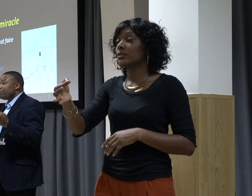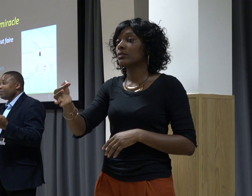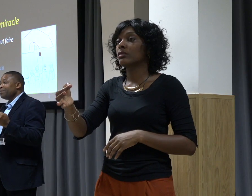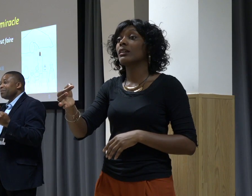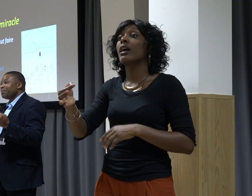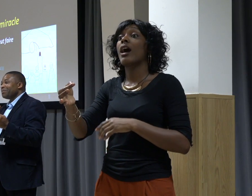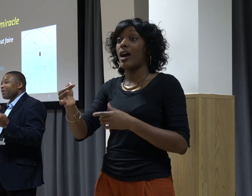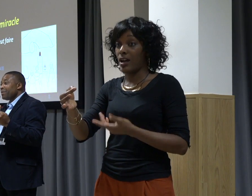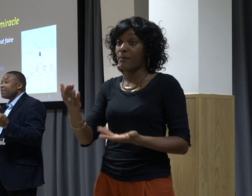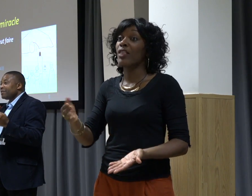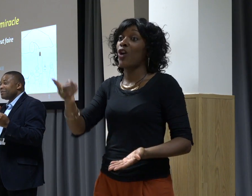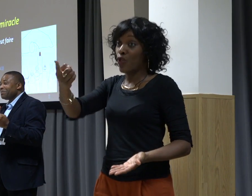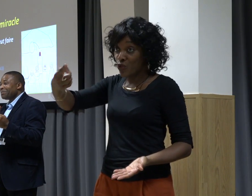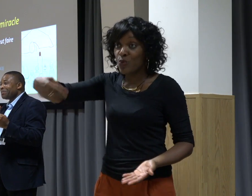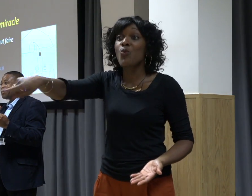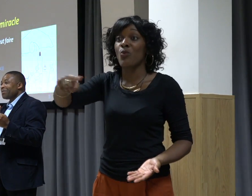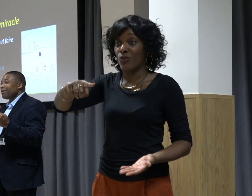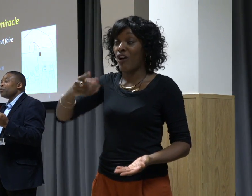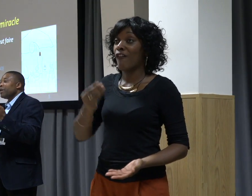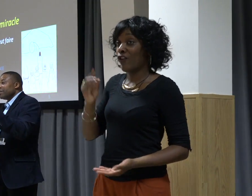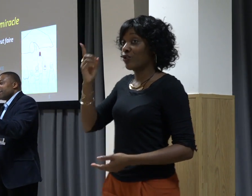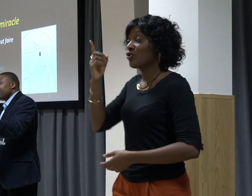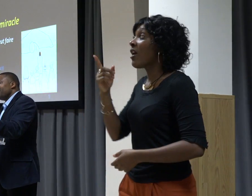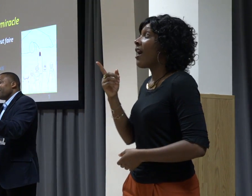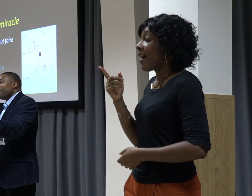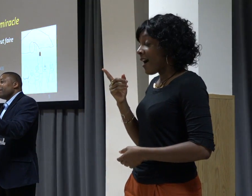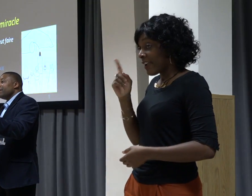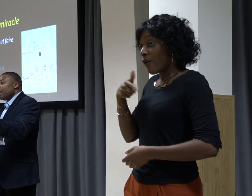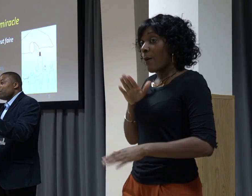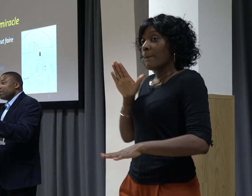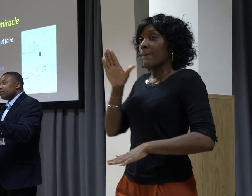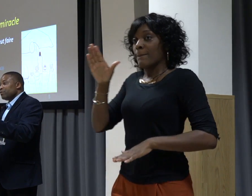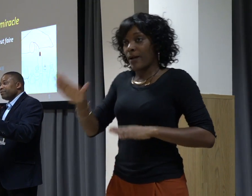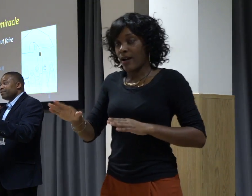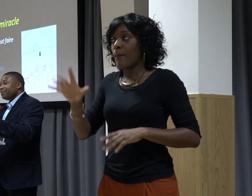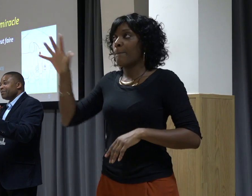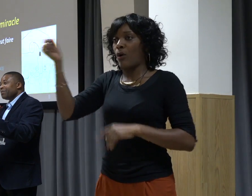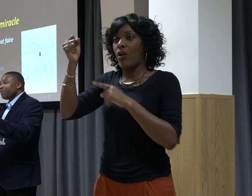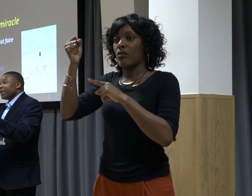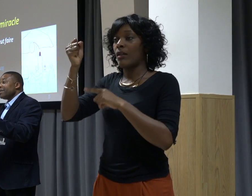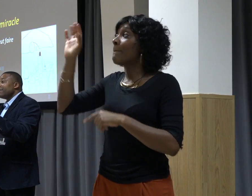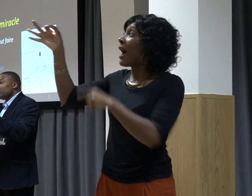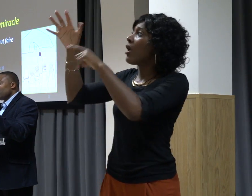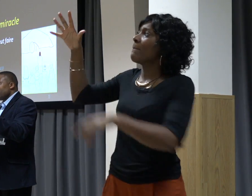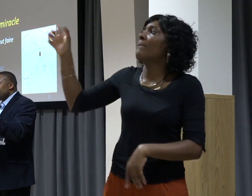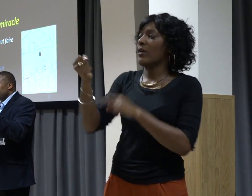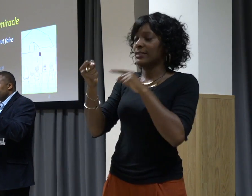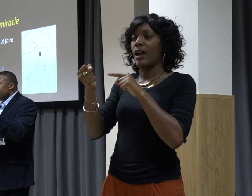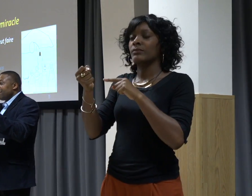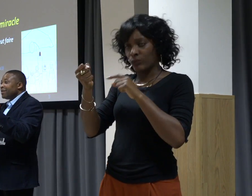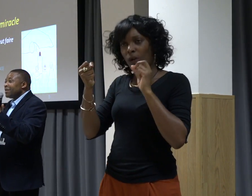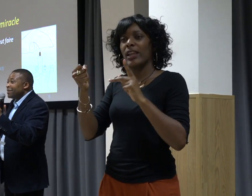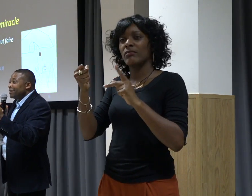nous, maintenant, de rentrer dans la possession. Et c'est le troisième